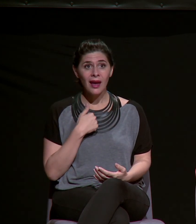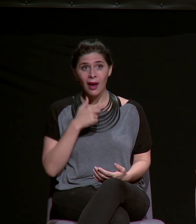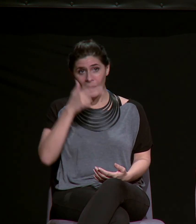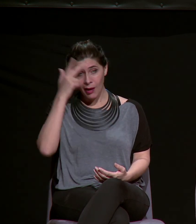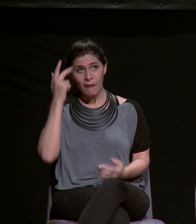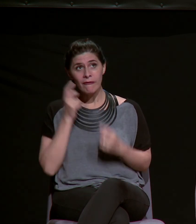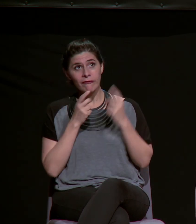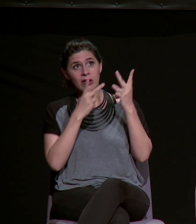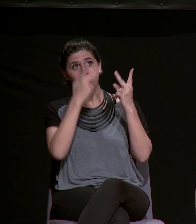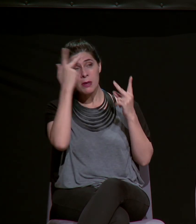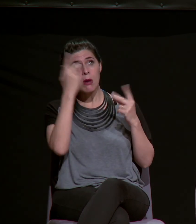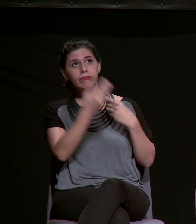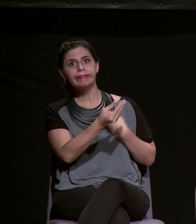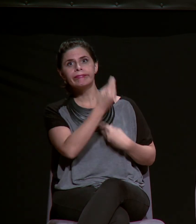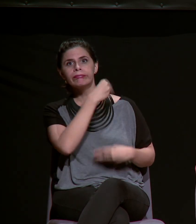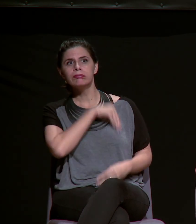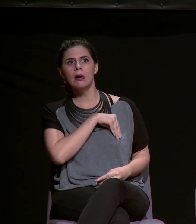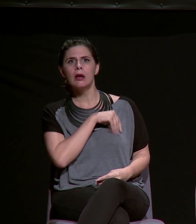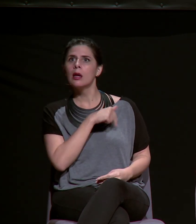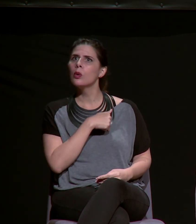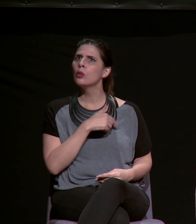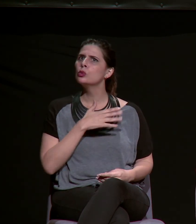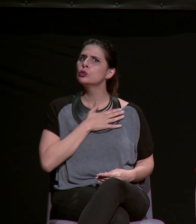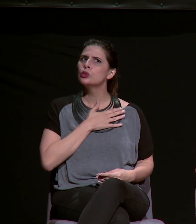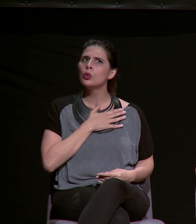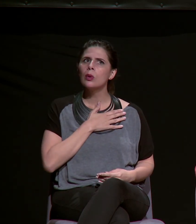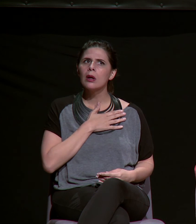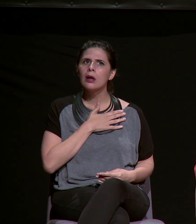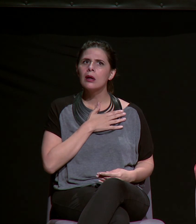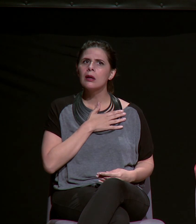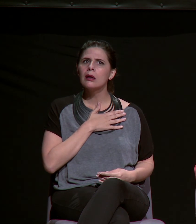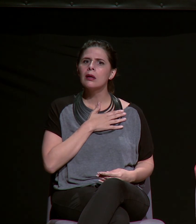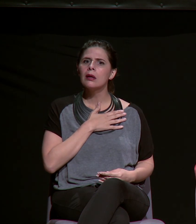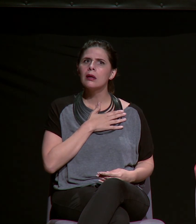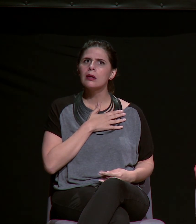imagem e eu ficava assim, chocado, porque